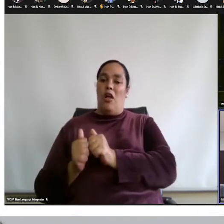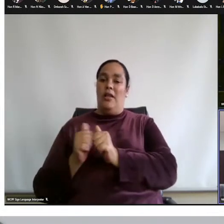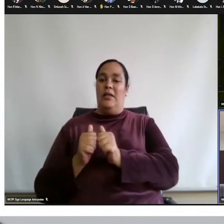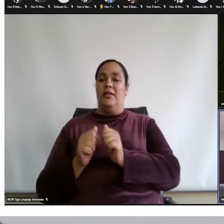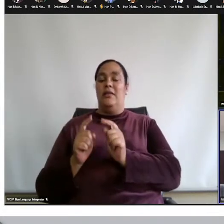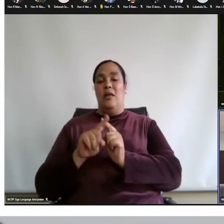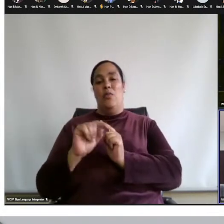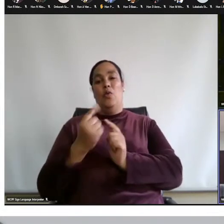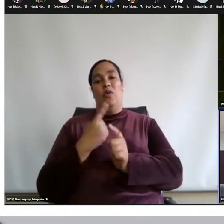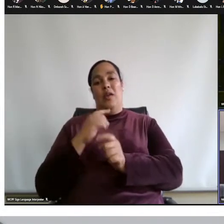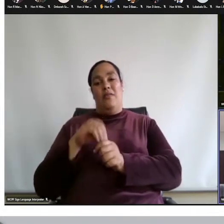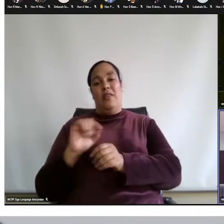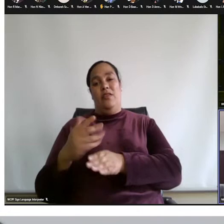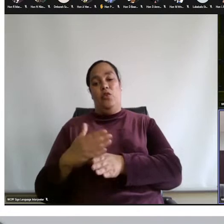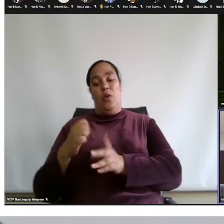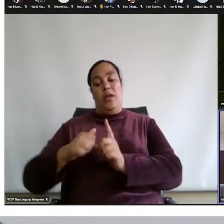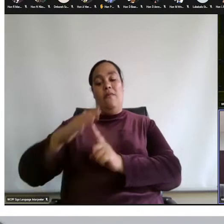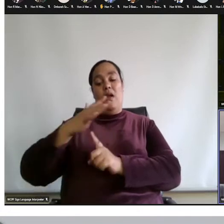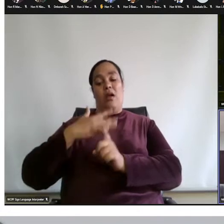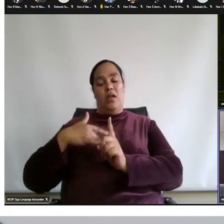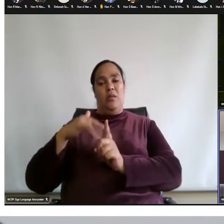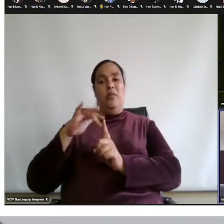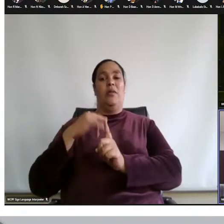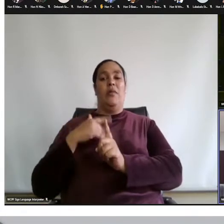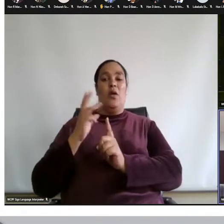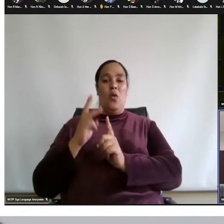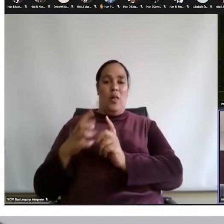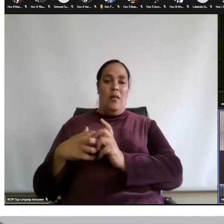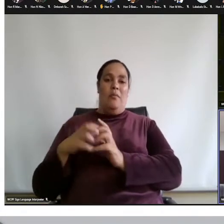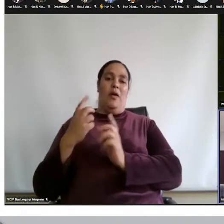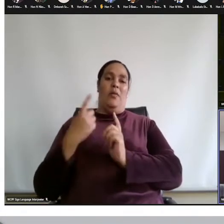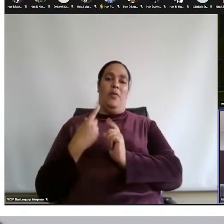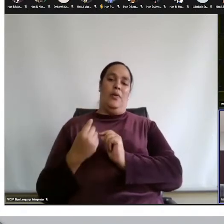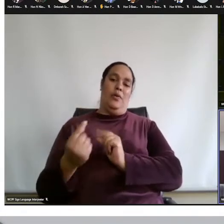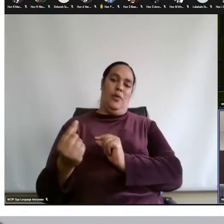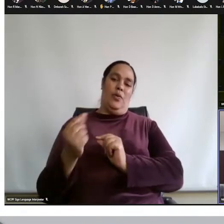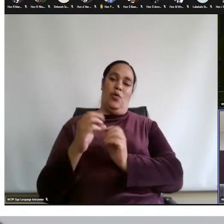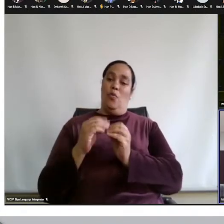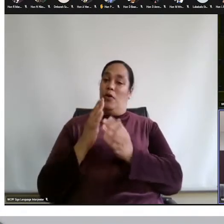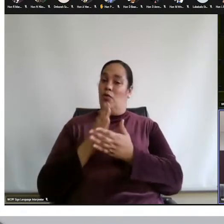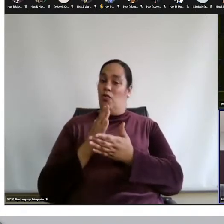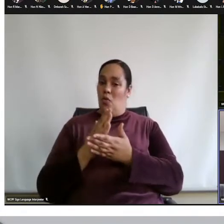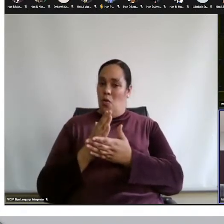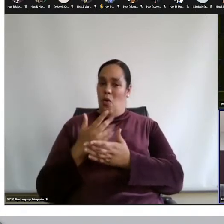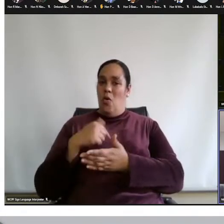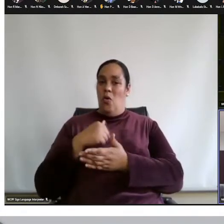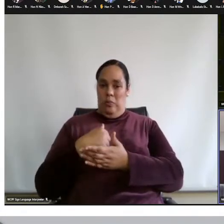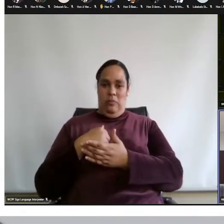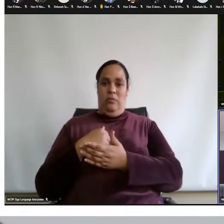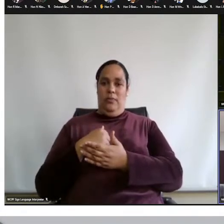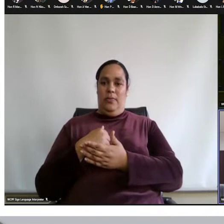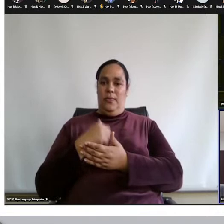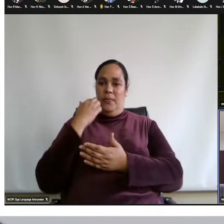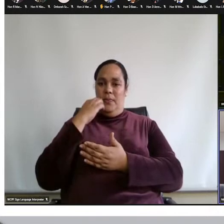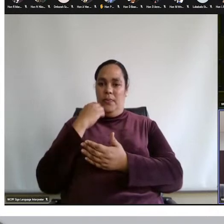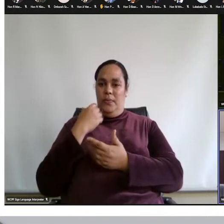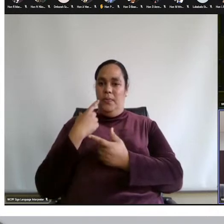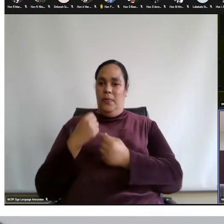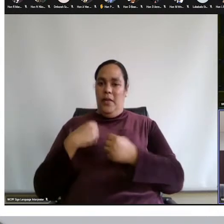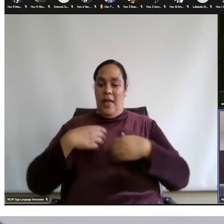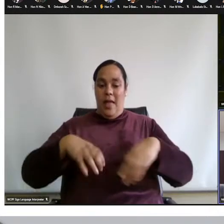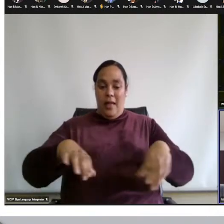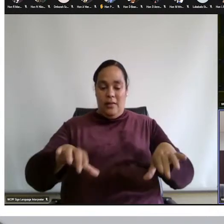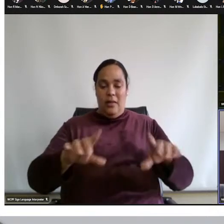in hierdie wetgewer 'n amseed geneem om seker te maak dat ons doelwitte, ons aktiwiteite en